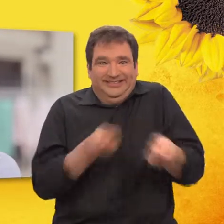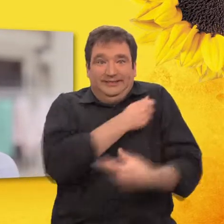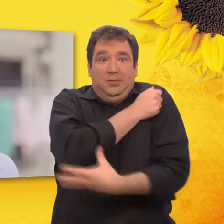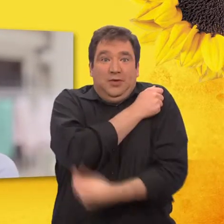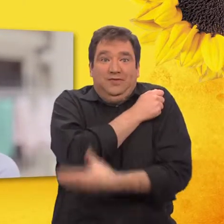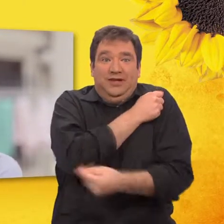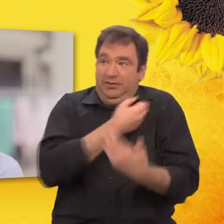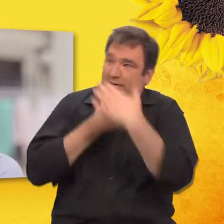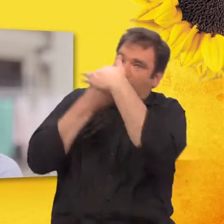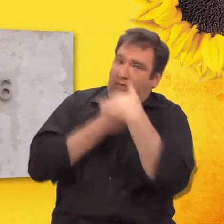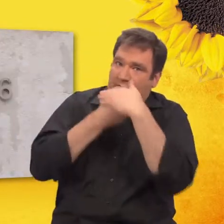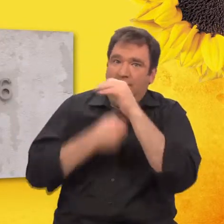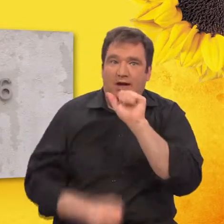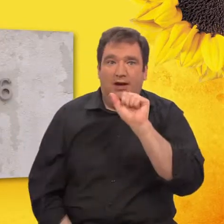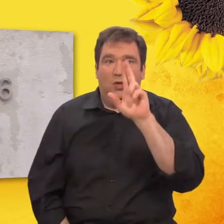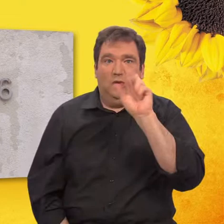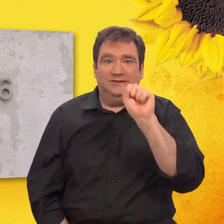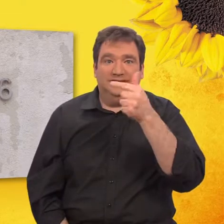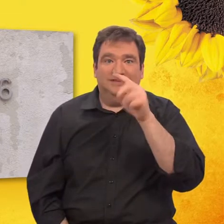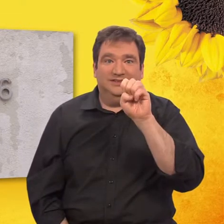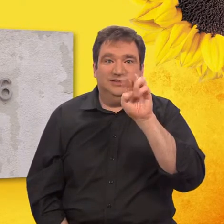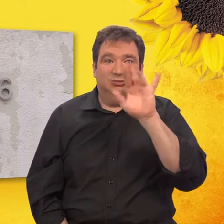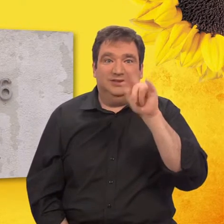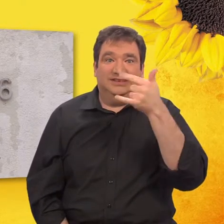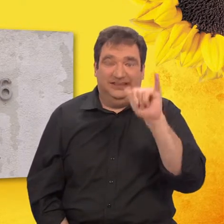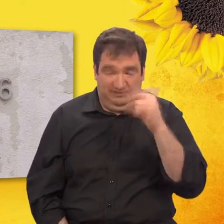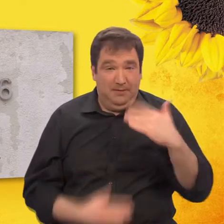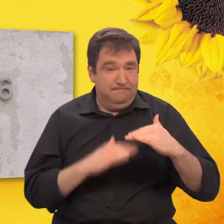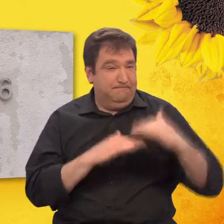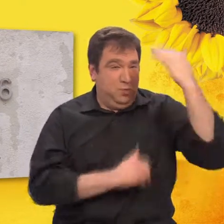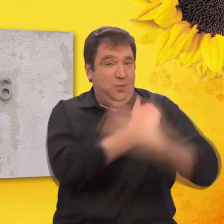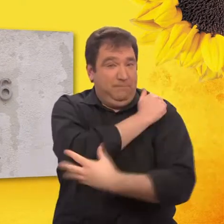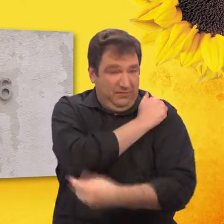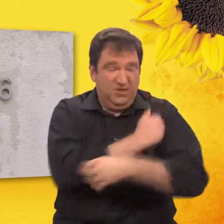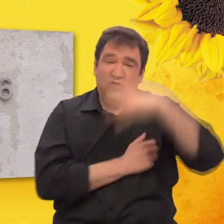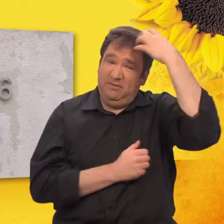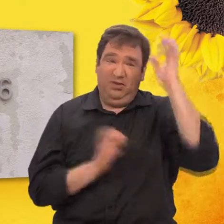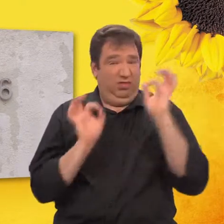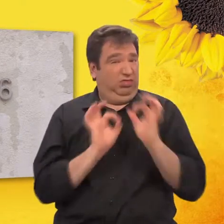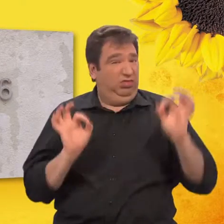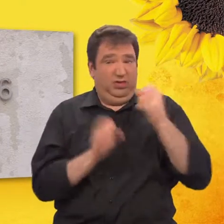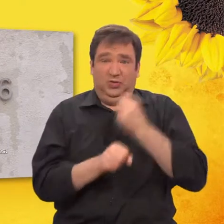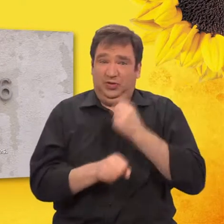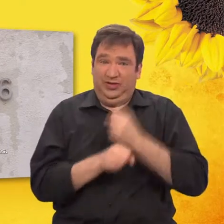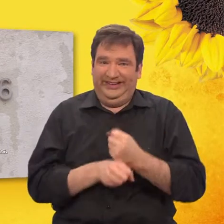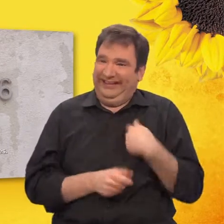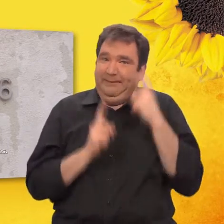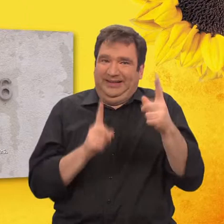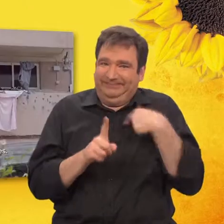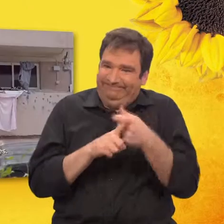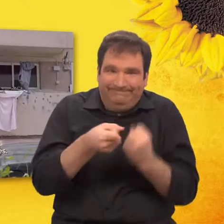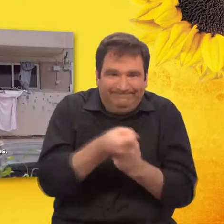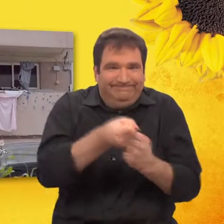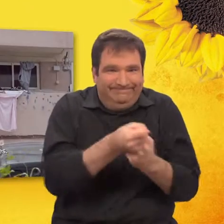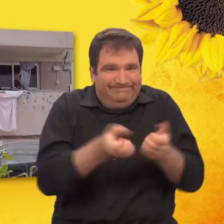pobreza porque las políticas de austeridad de los gobiernos generan pobreza y la administración no la gestiona. Entonces, ¿qué buscamos? Al principio, ahora